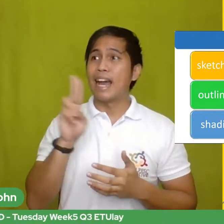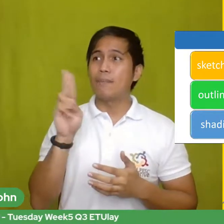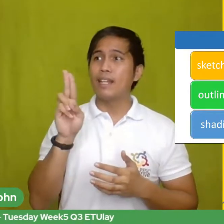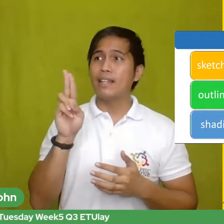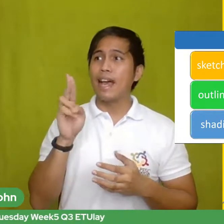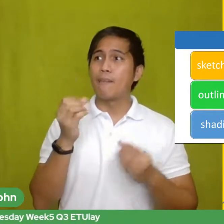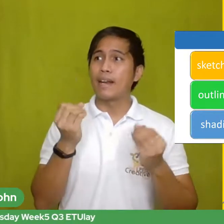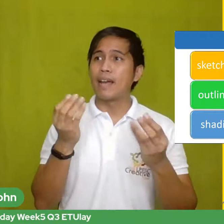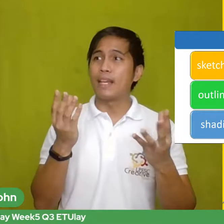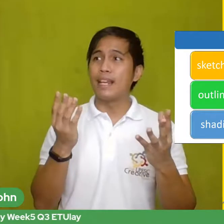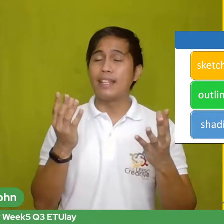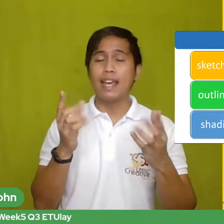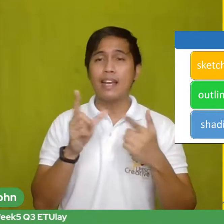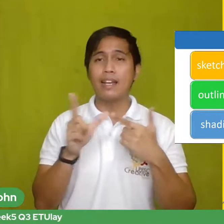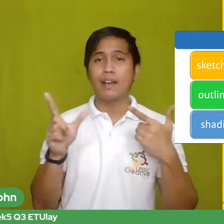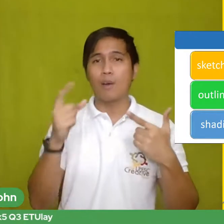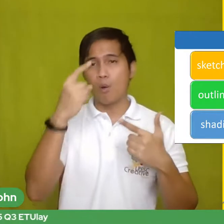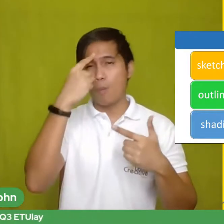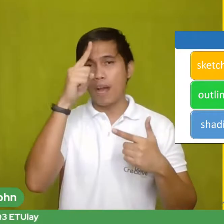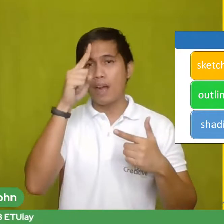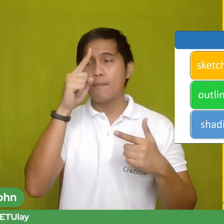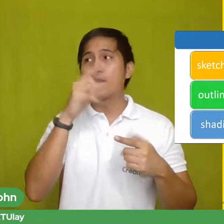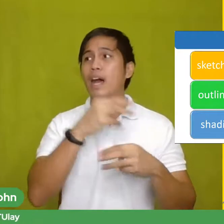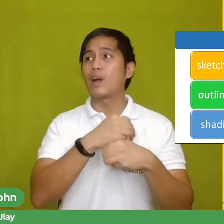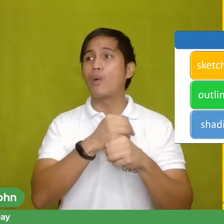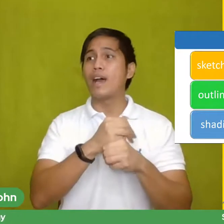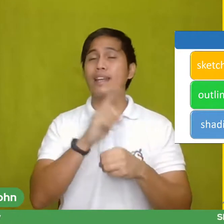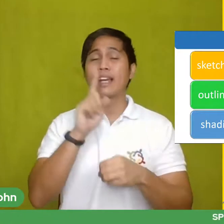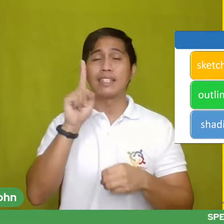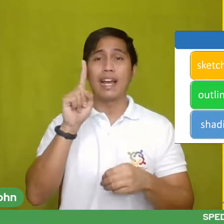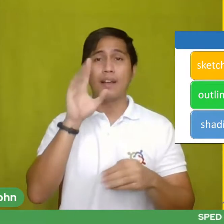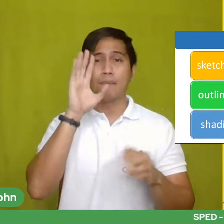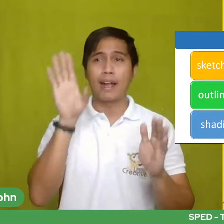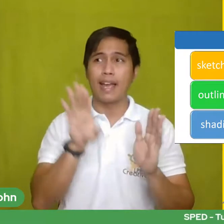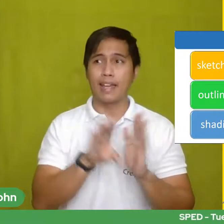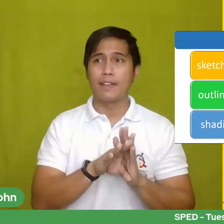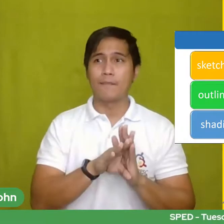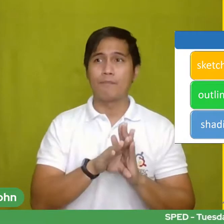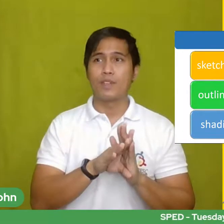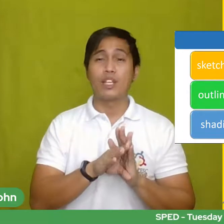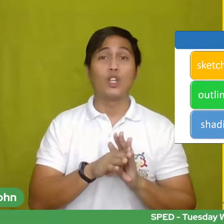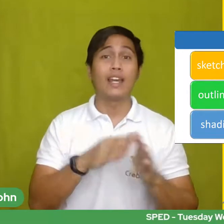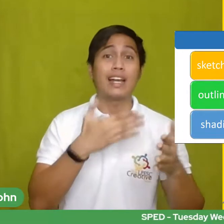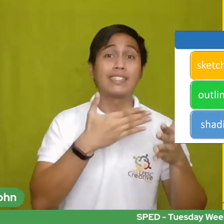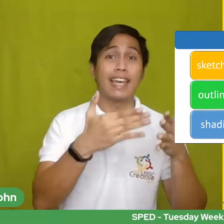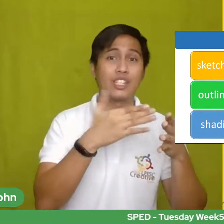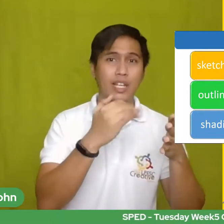Gamit ang maraming linya upang makagawa ng isang bagay. Yun ay ang sketching.